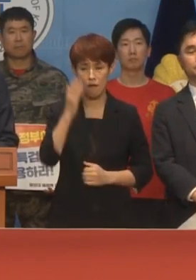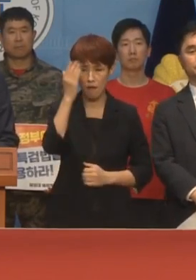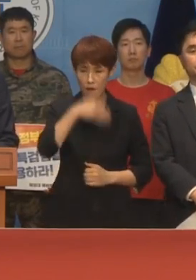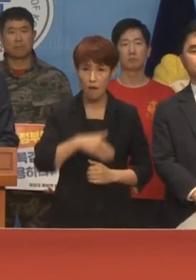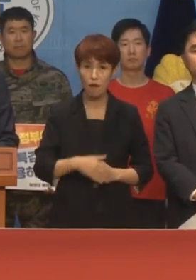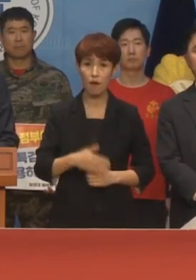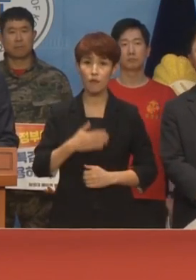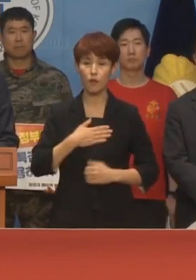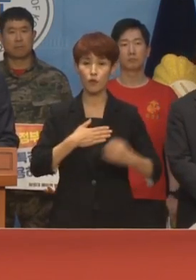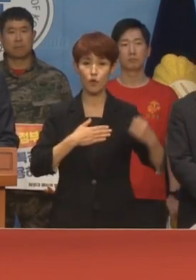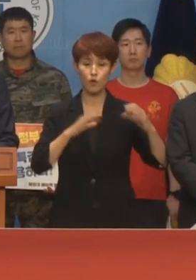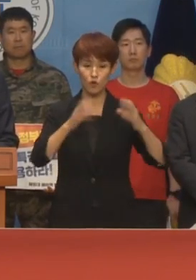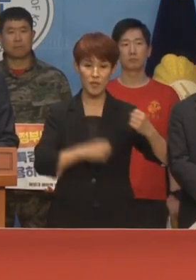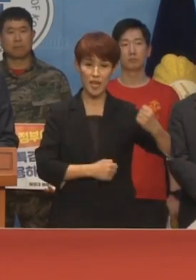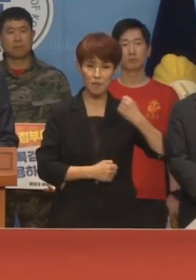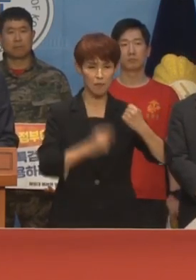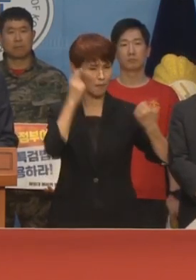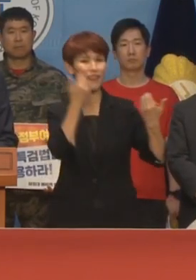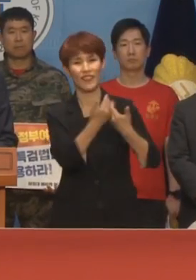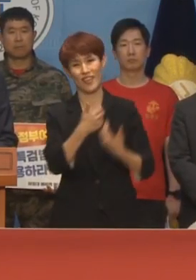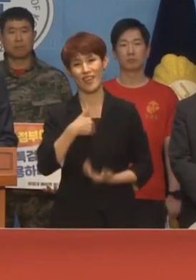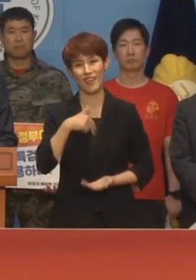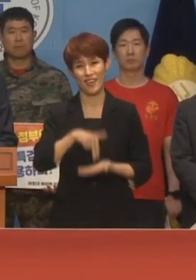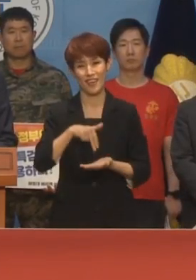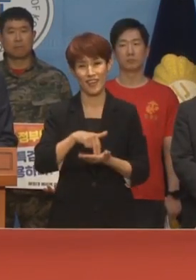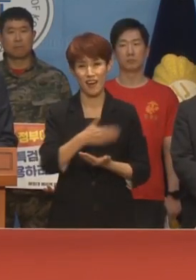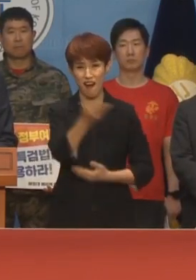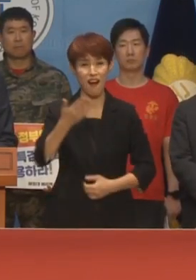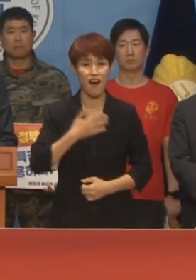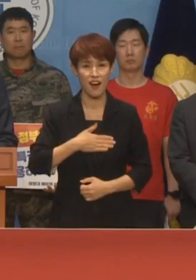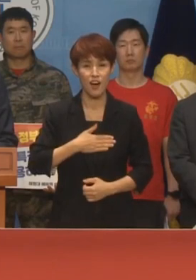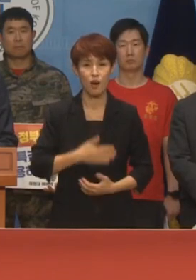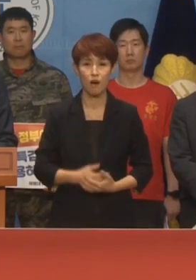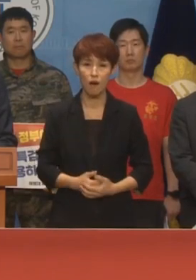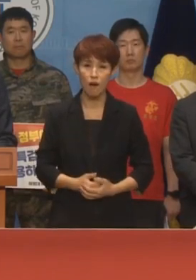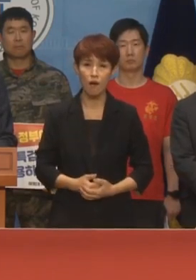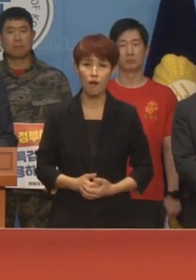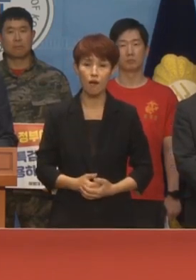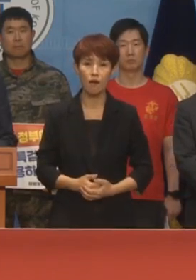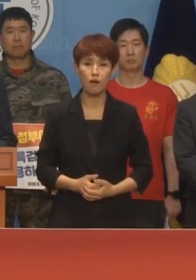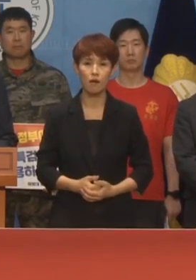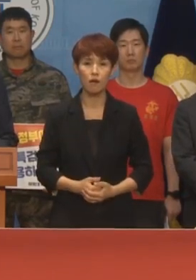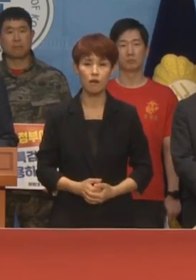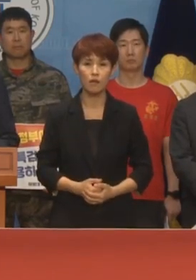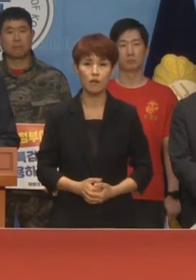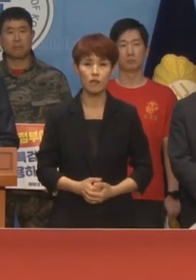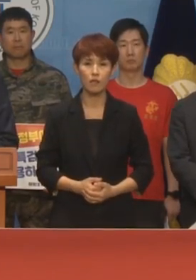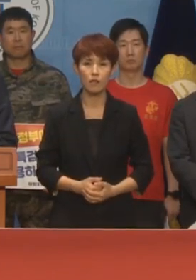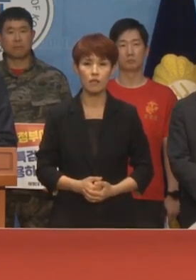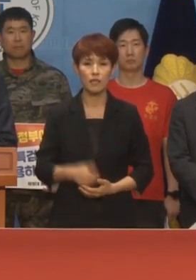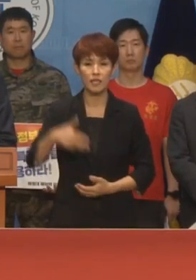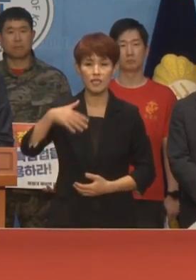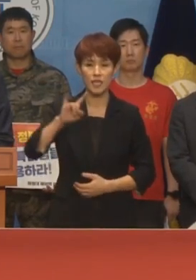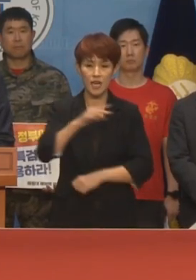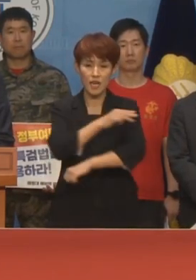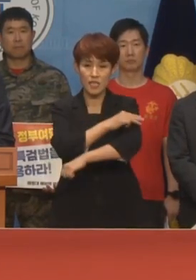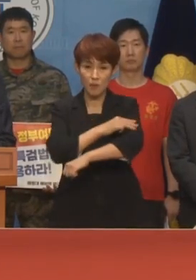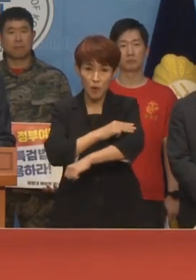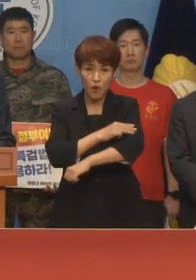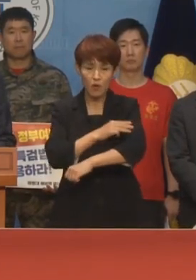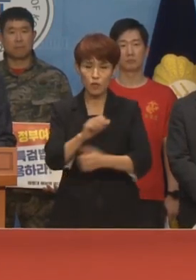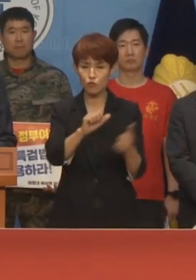저는 국민의힘에 반대하는 입장이죠. 너무도 다 잘 아시겠습니다만은 여기서도 알 수 있듯이 최상병이